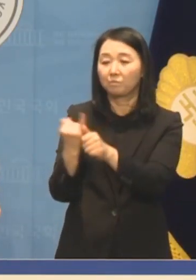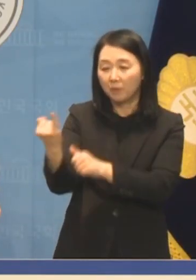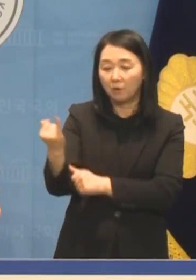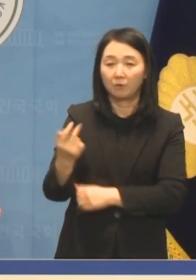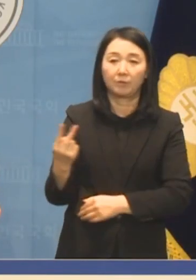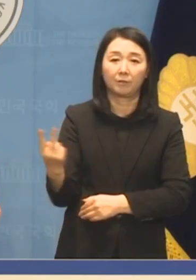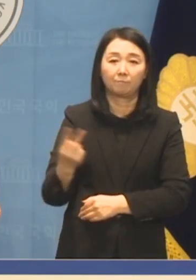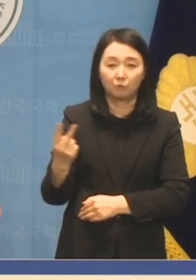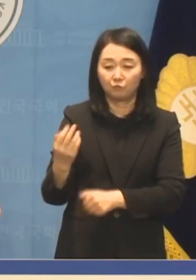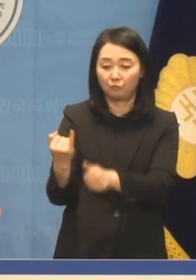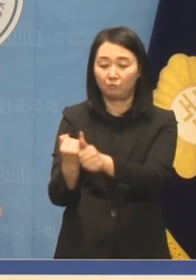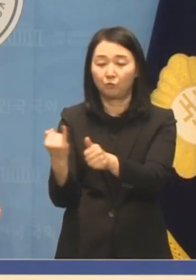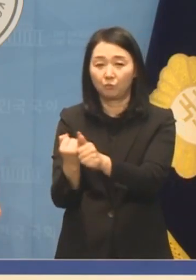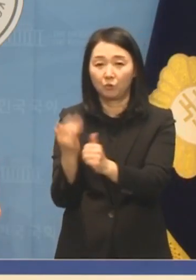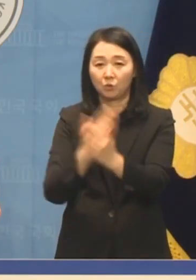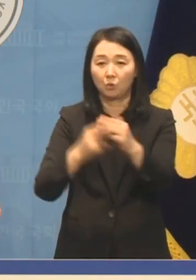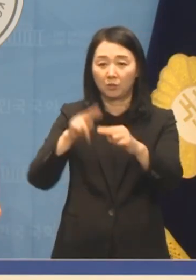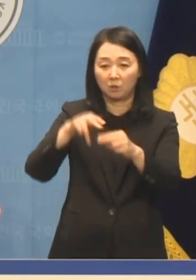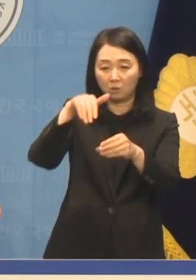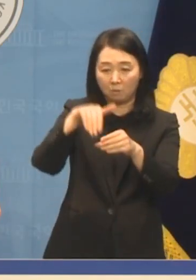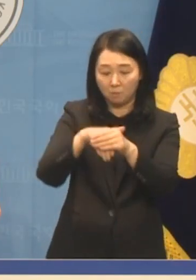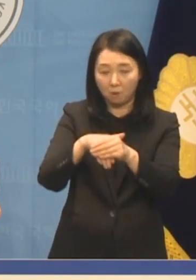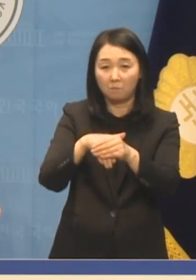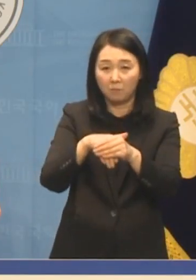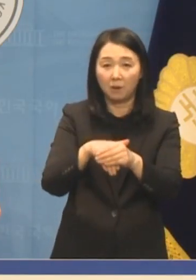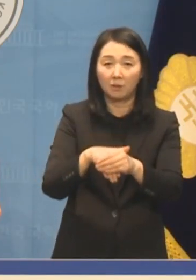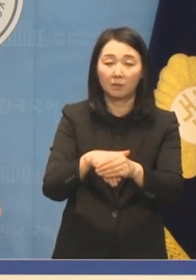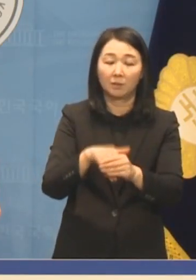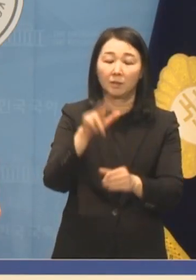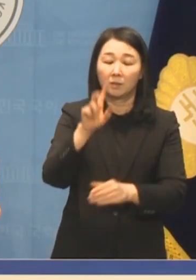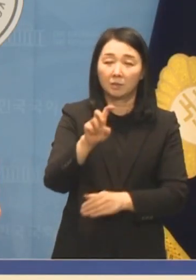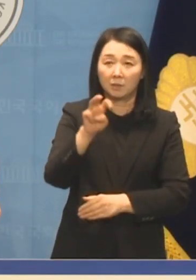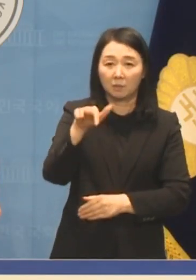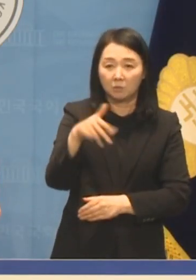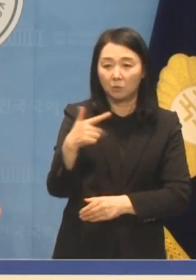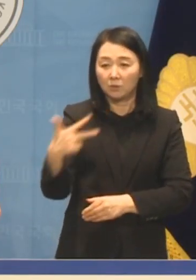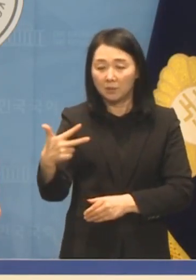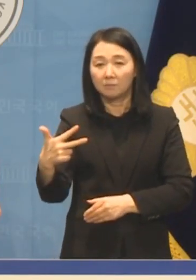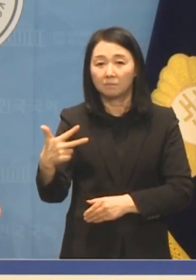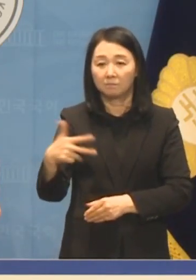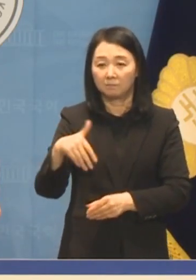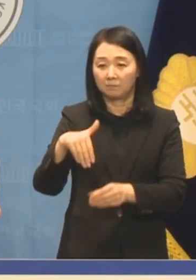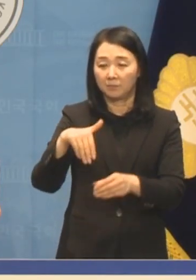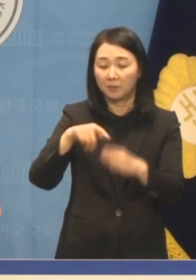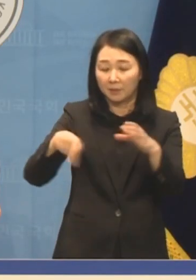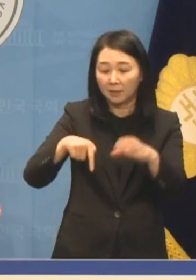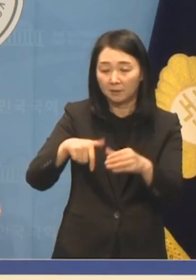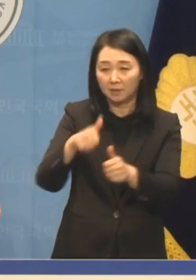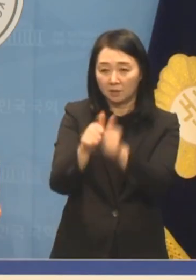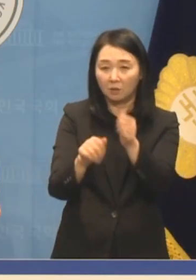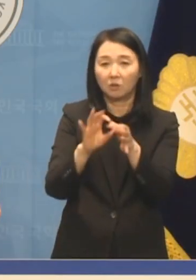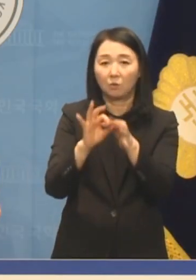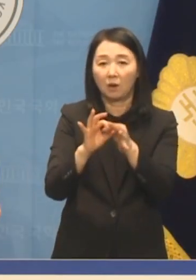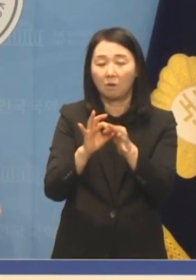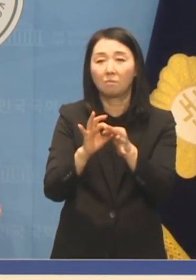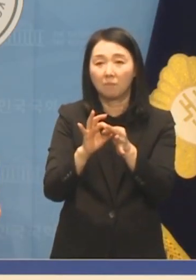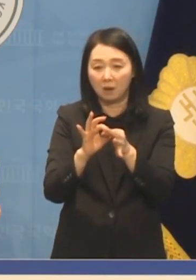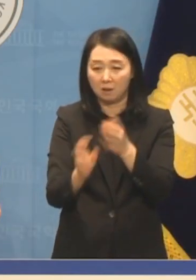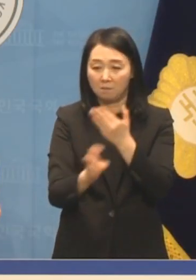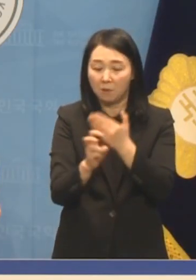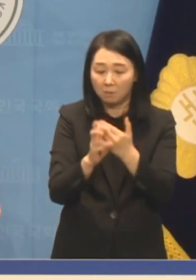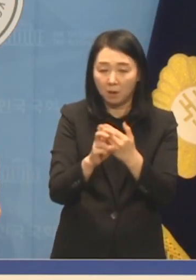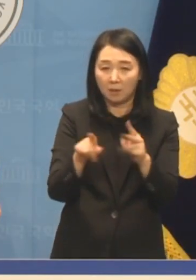김건희를 공직선거법 제230조 제7항의 당내 경선 관련 매수 및